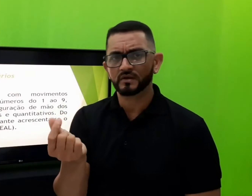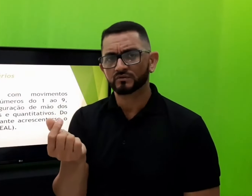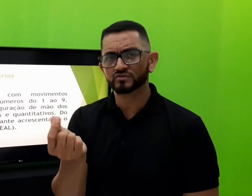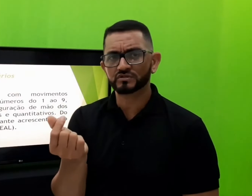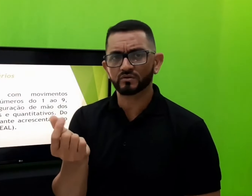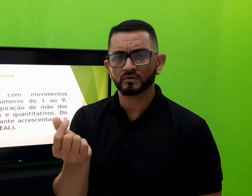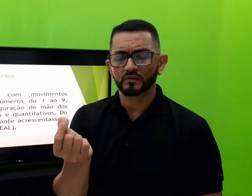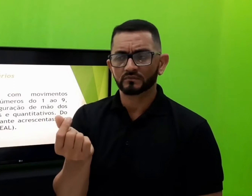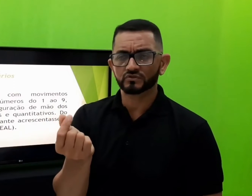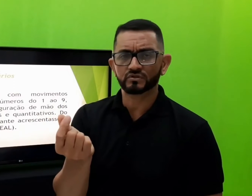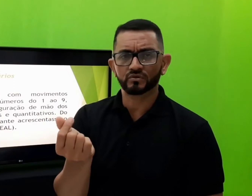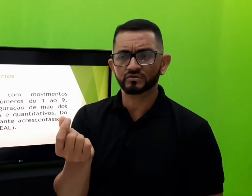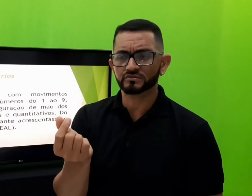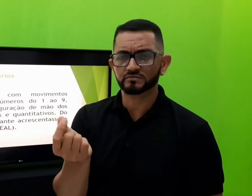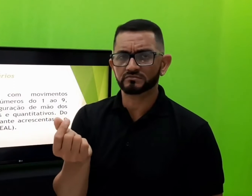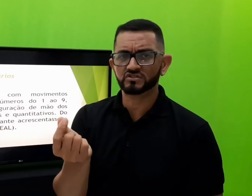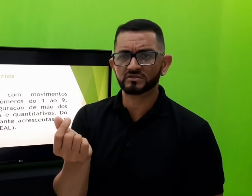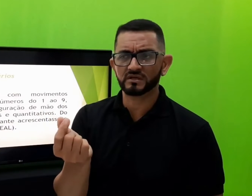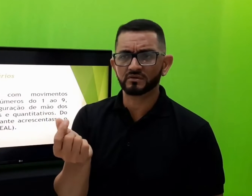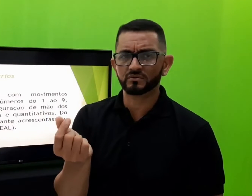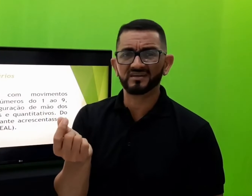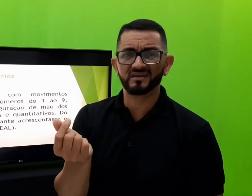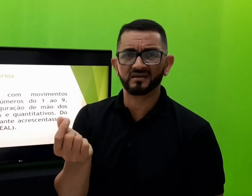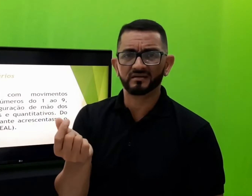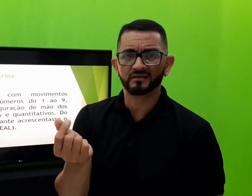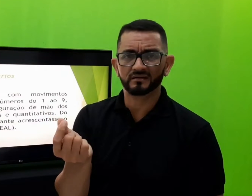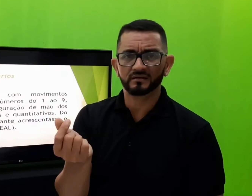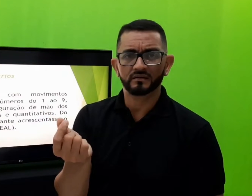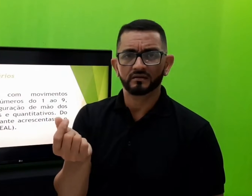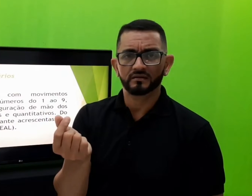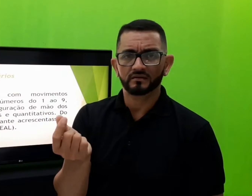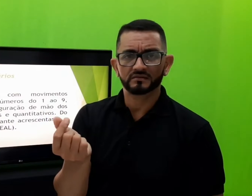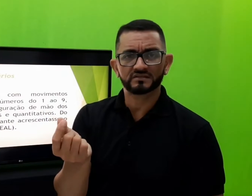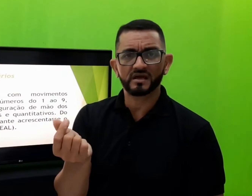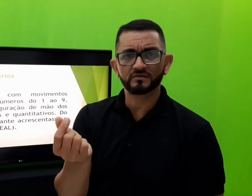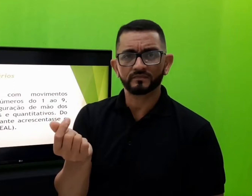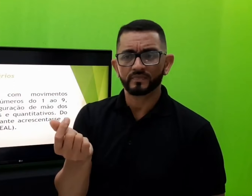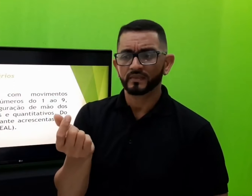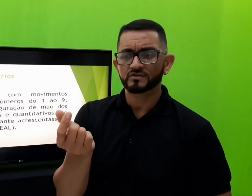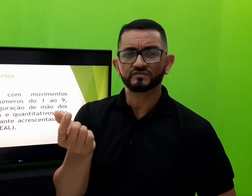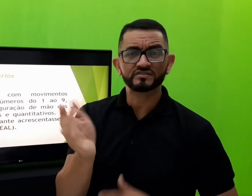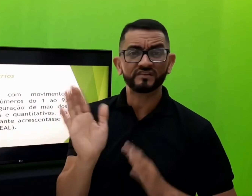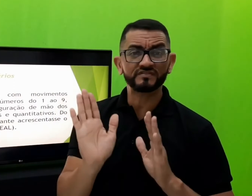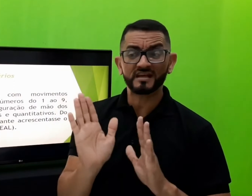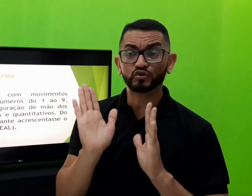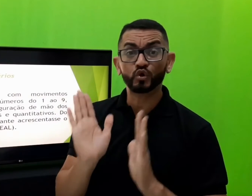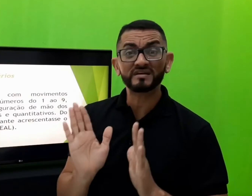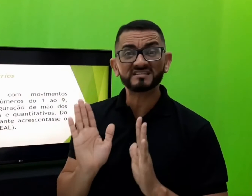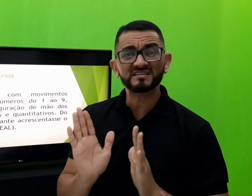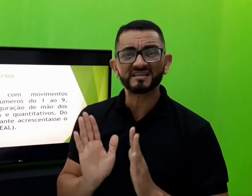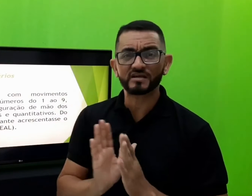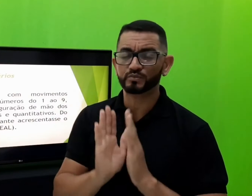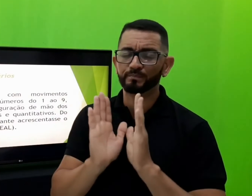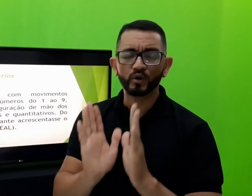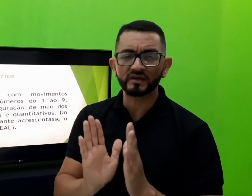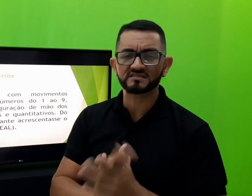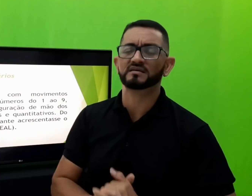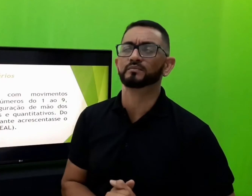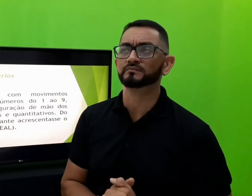no seu rosto. Dinheiro o quê? Certo? Se você fizer dois sinais, por exemplo,